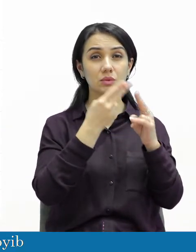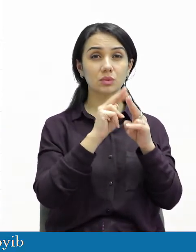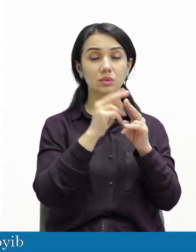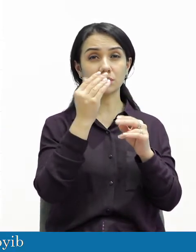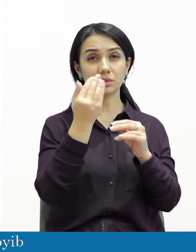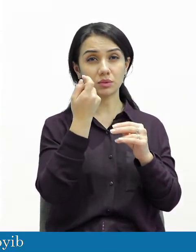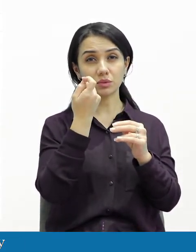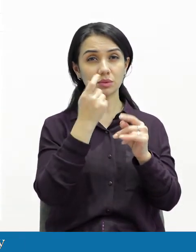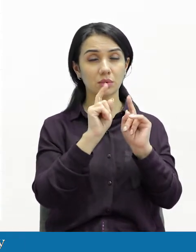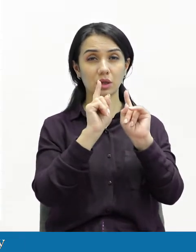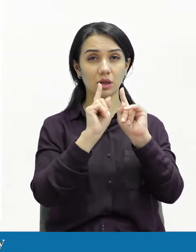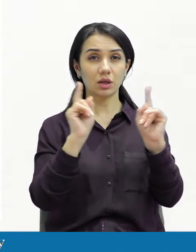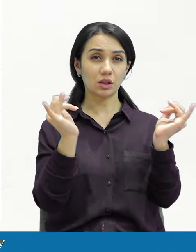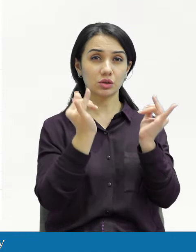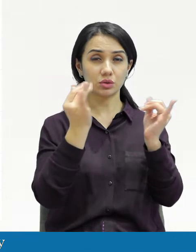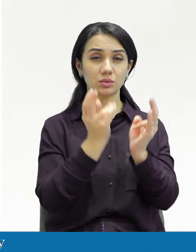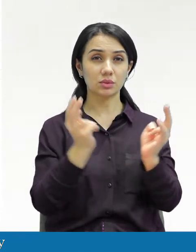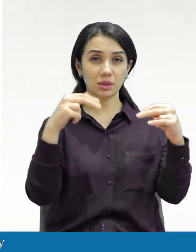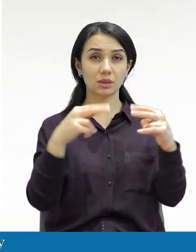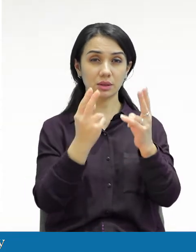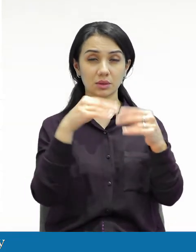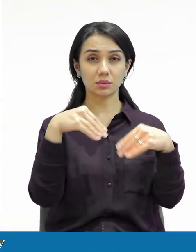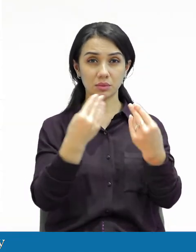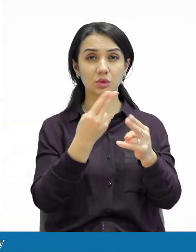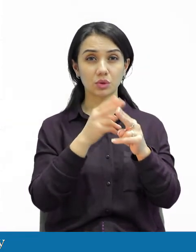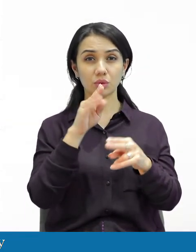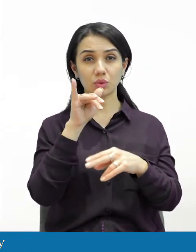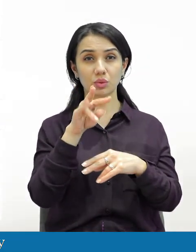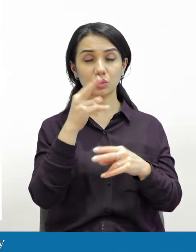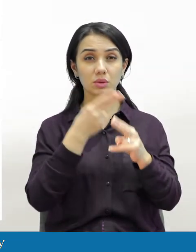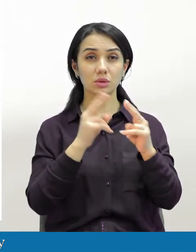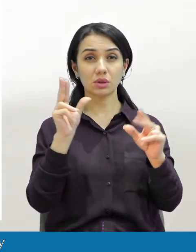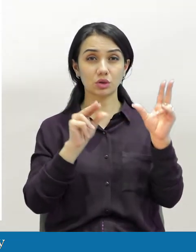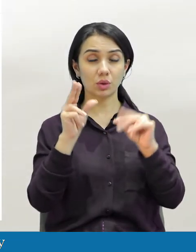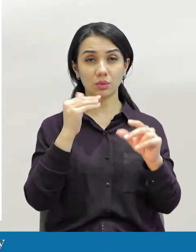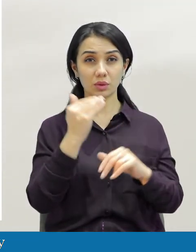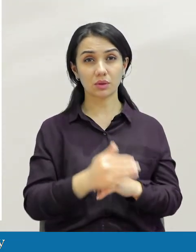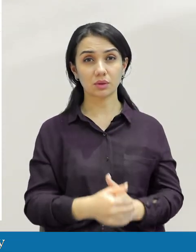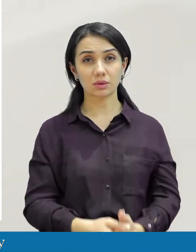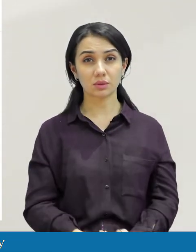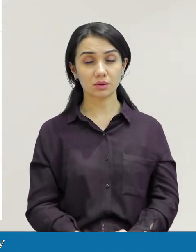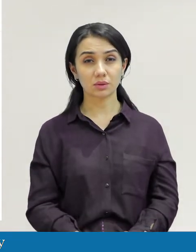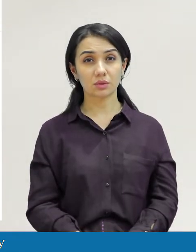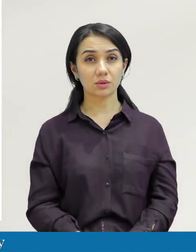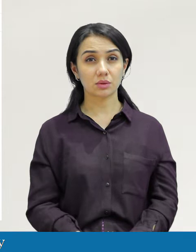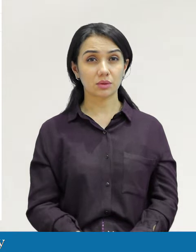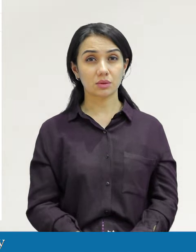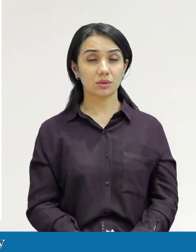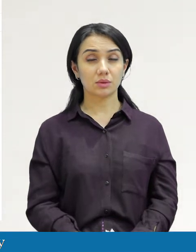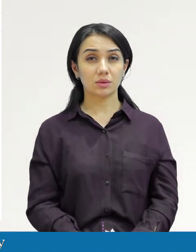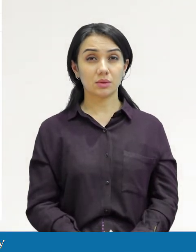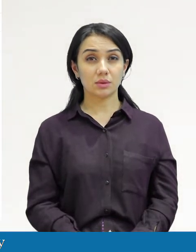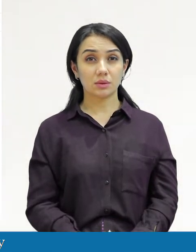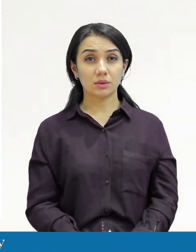lekin umuman olganda juda ham ajoyib qirqib beradigan tool hisoblanadi. Xo'p, keyingi